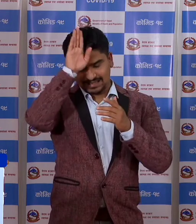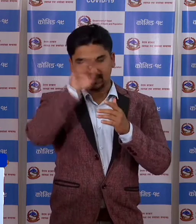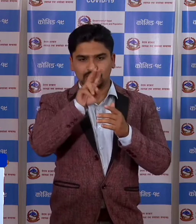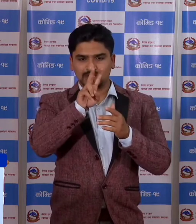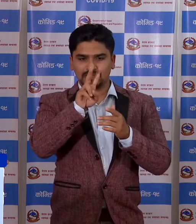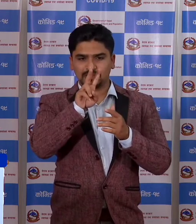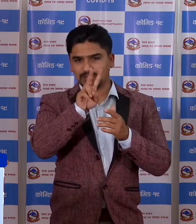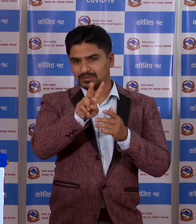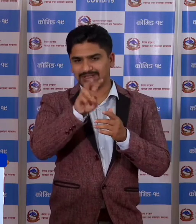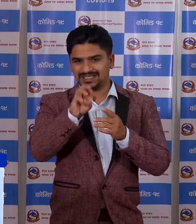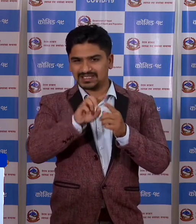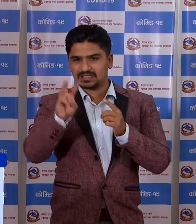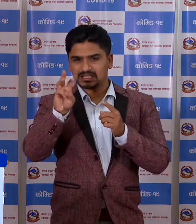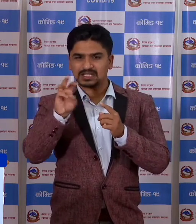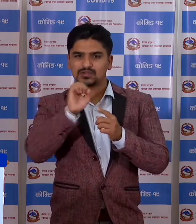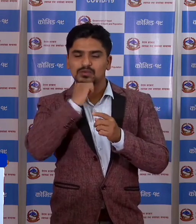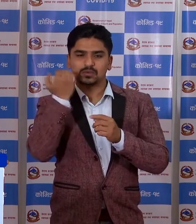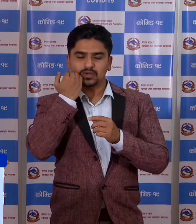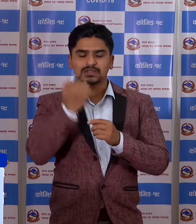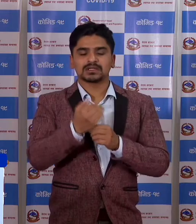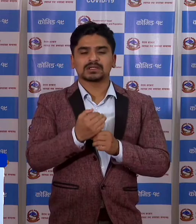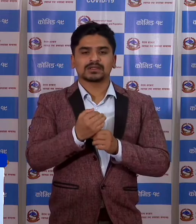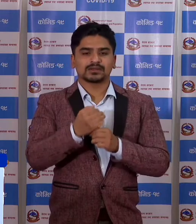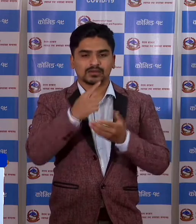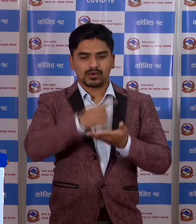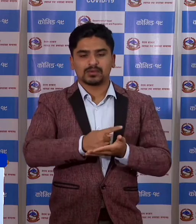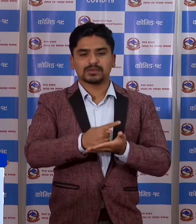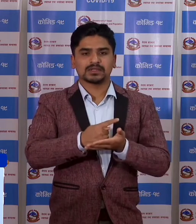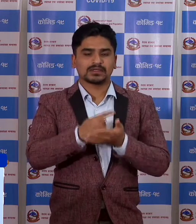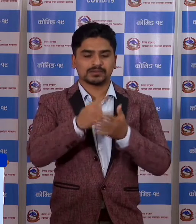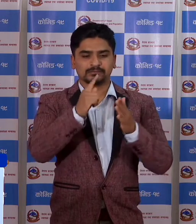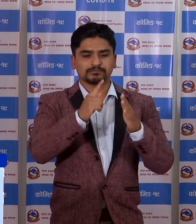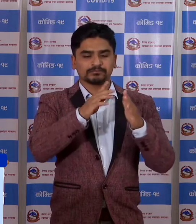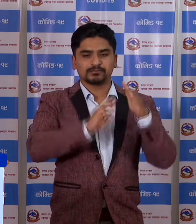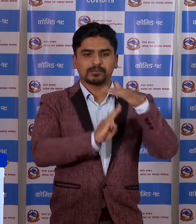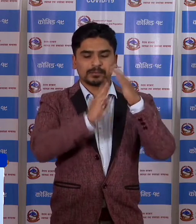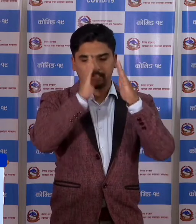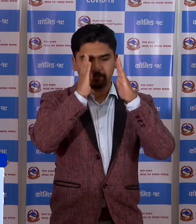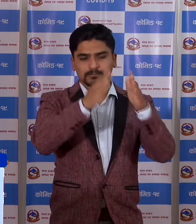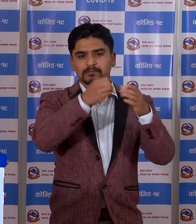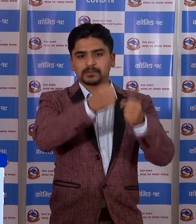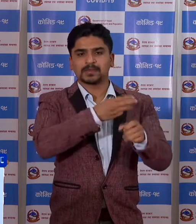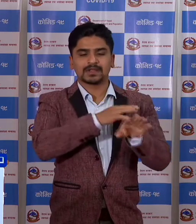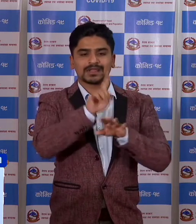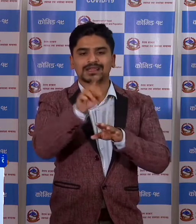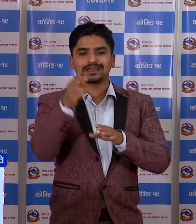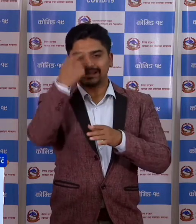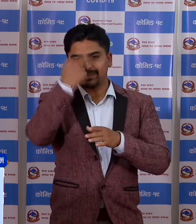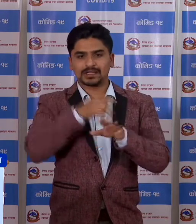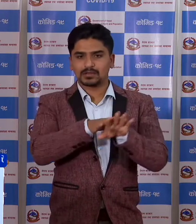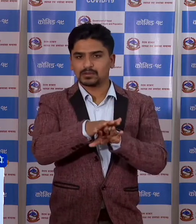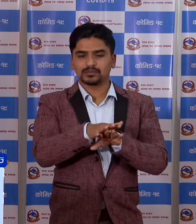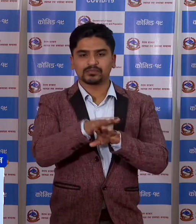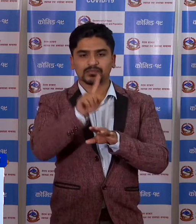30 र 33 वर्षीय पुरुषहरू, त्यसै गरी कपिलवस्तुकै रङ्गीलाल माविका क्वारेन्टाइनमा रहेका 11 जना व्यक्तिहरू